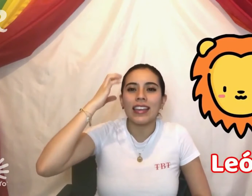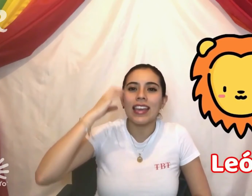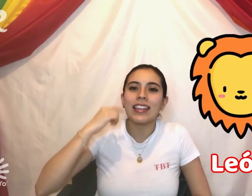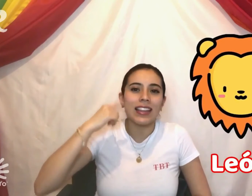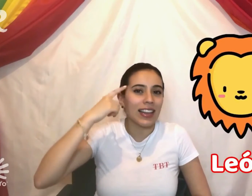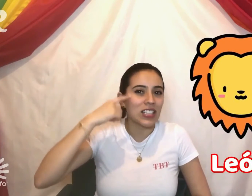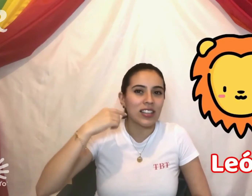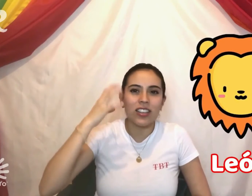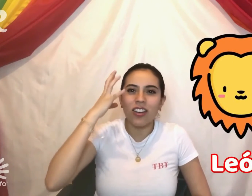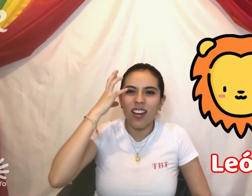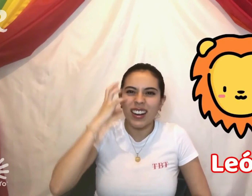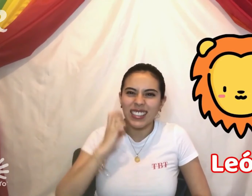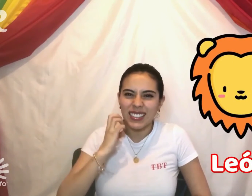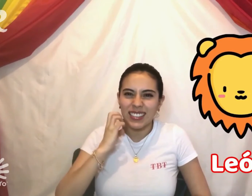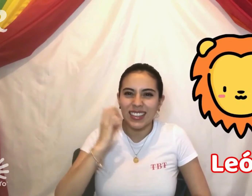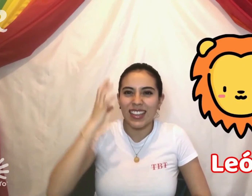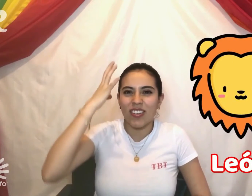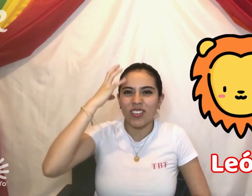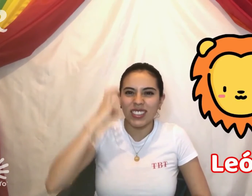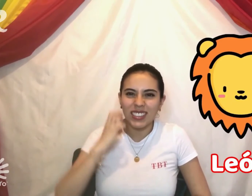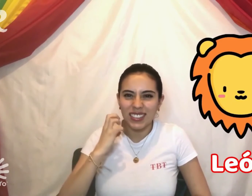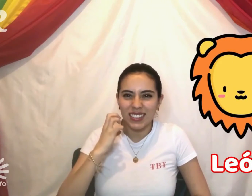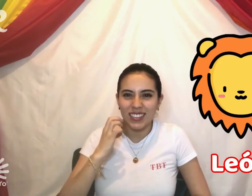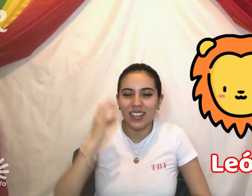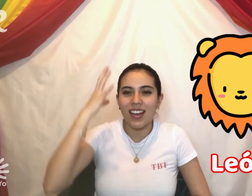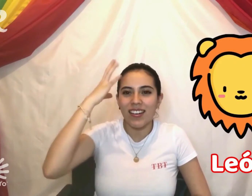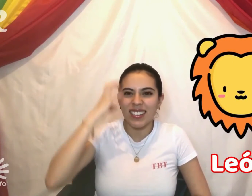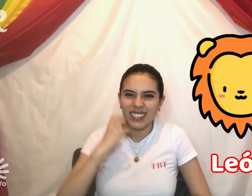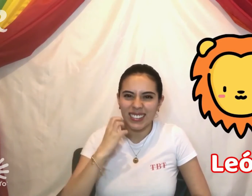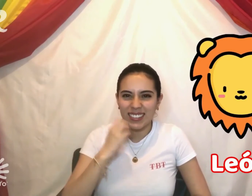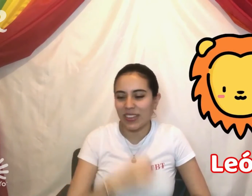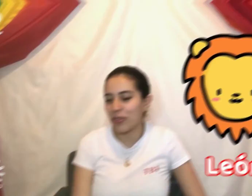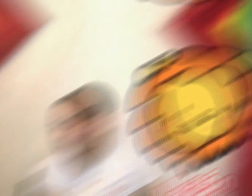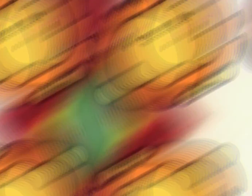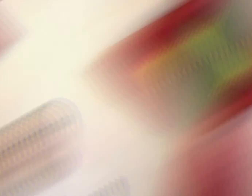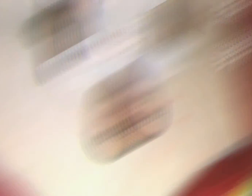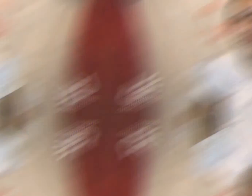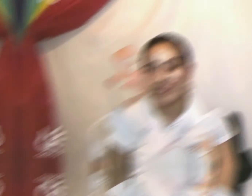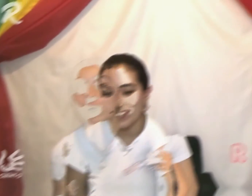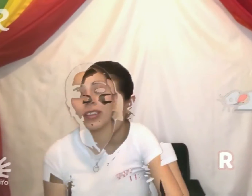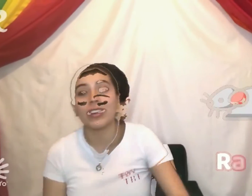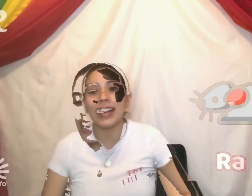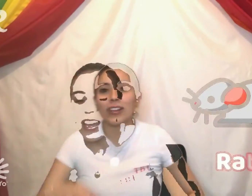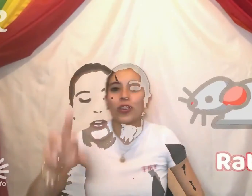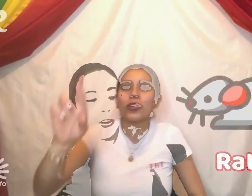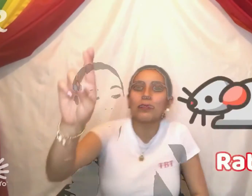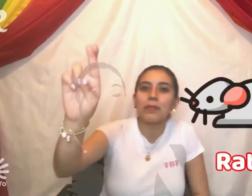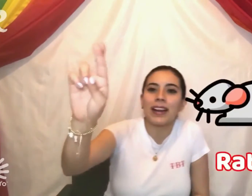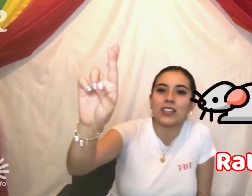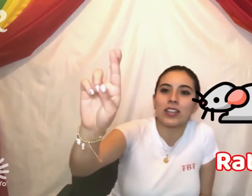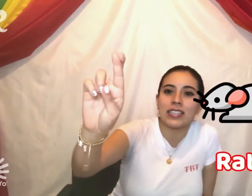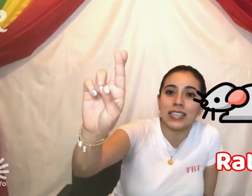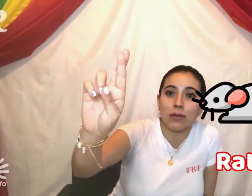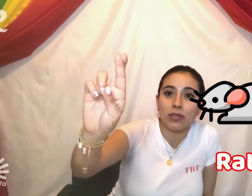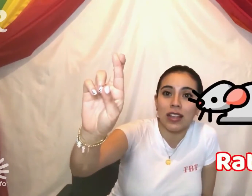en el cachetito, león, león. ratón, para eso necesitamos la